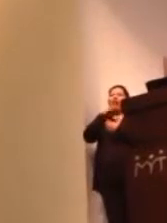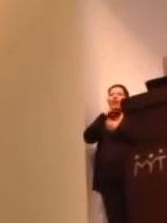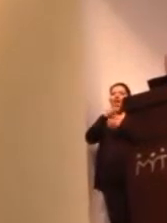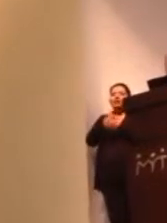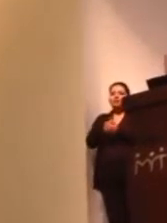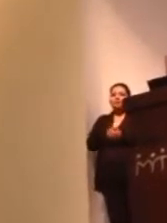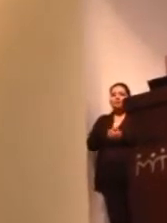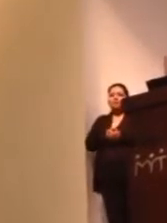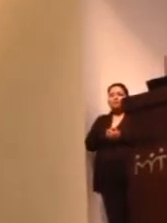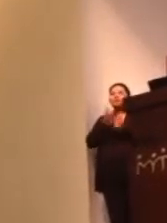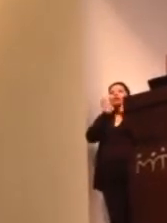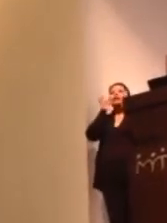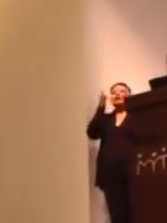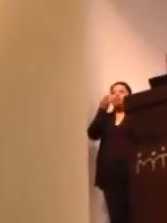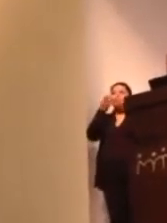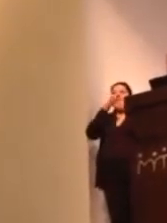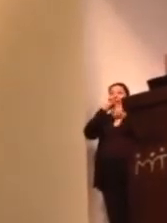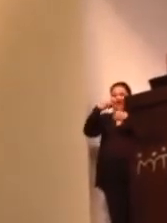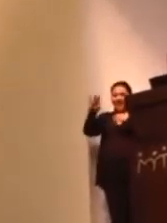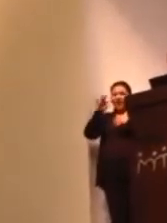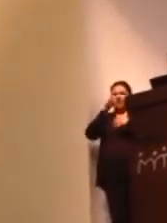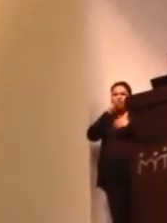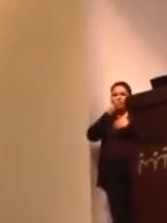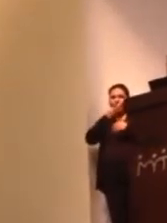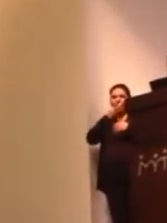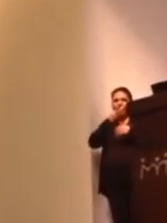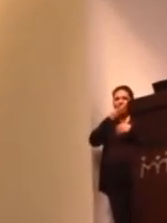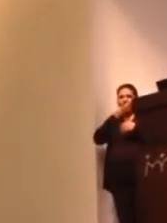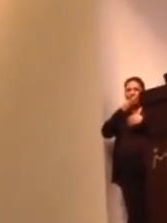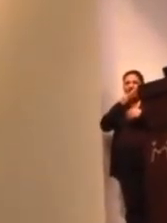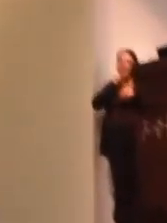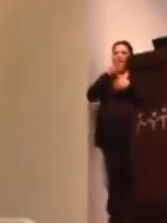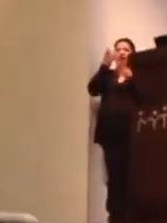Ya en las fiestas infantiles ya hasta ponen videojuegos, qué horror.